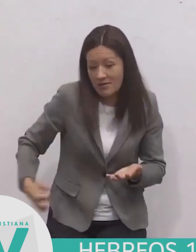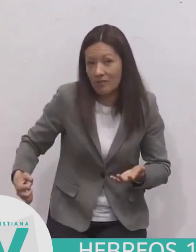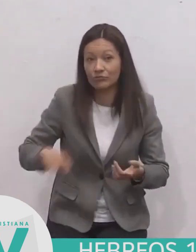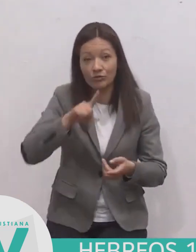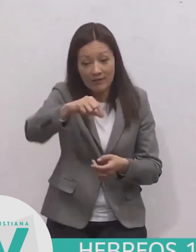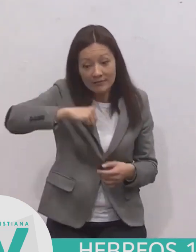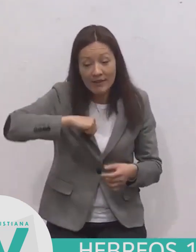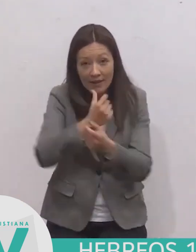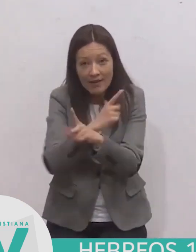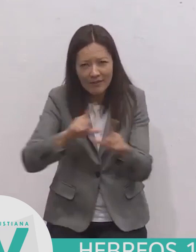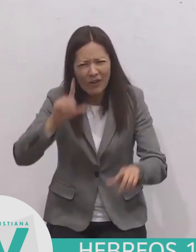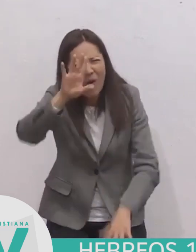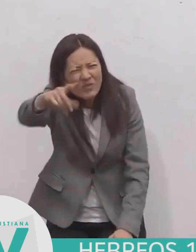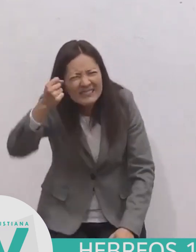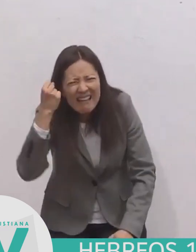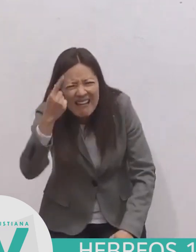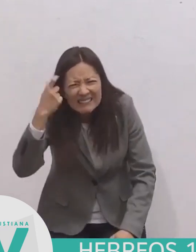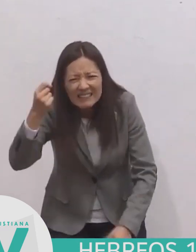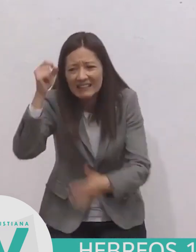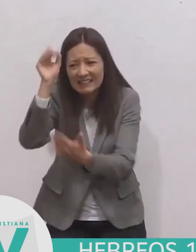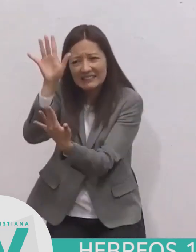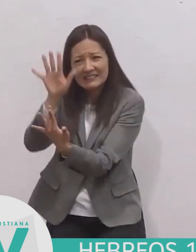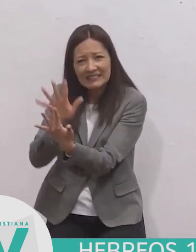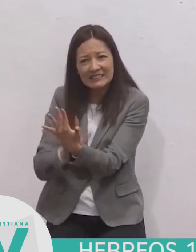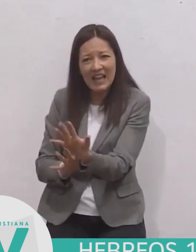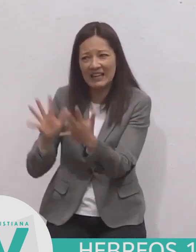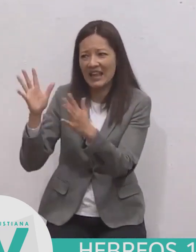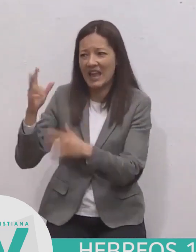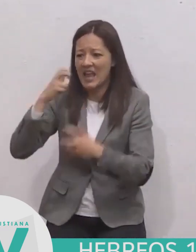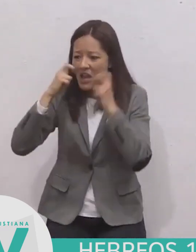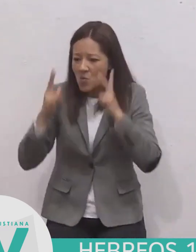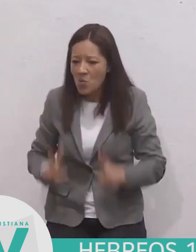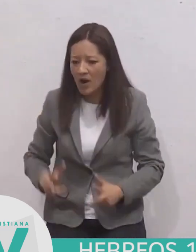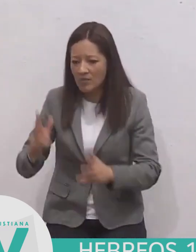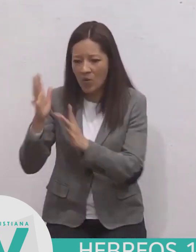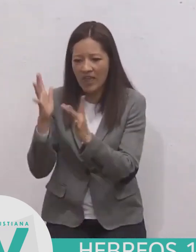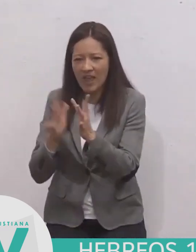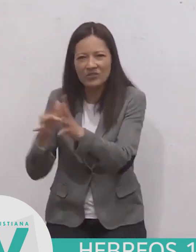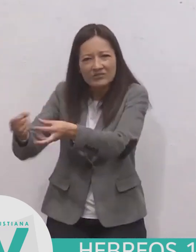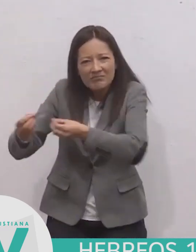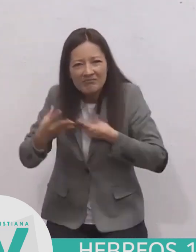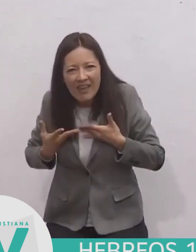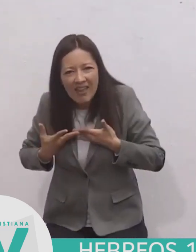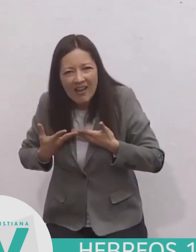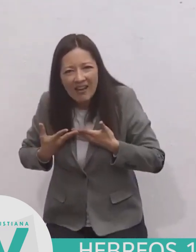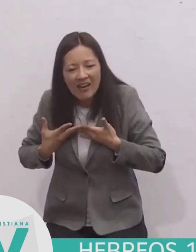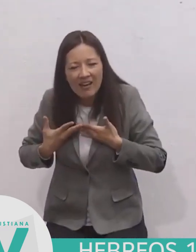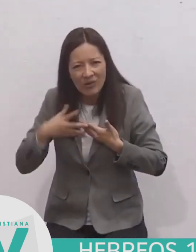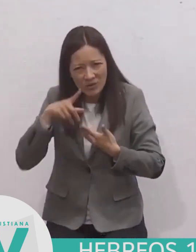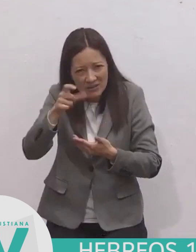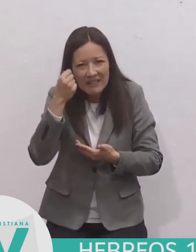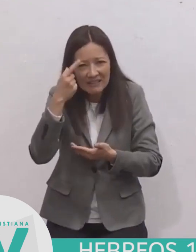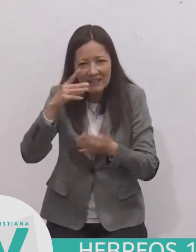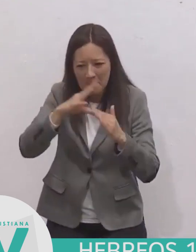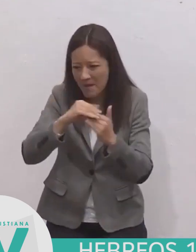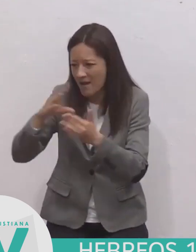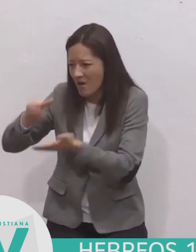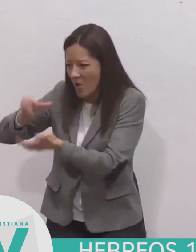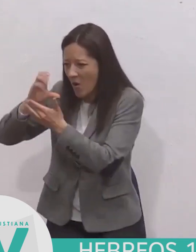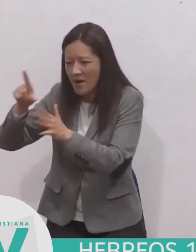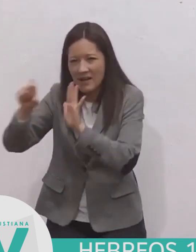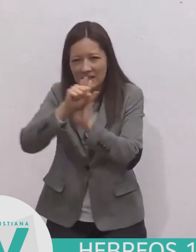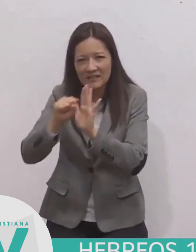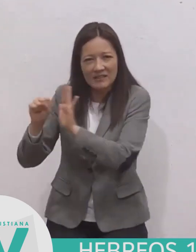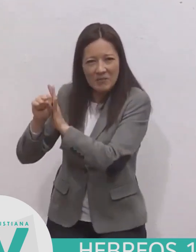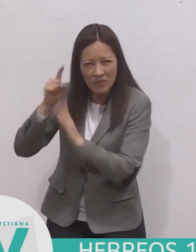qué es lo que nos da la sangre y el cuerpo y el pan y la carne y la copa y el